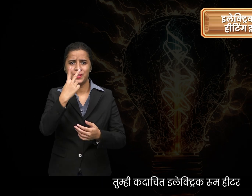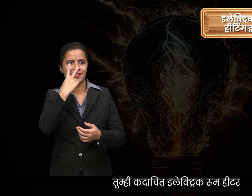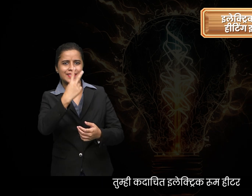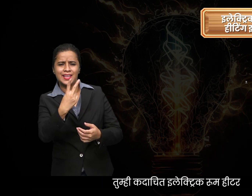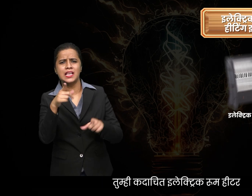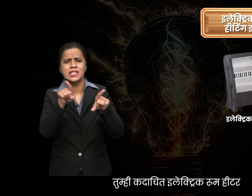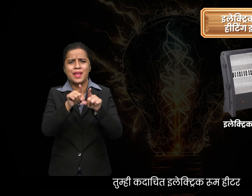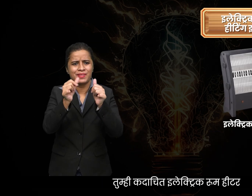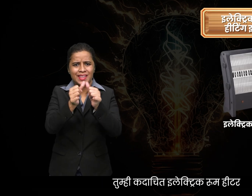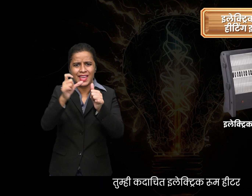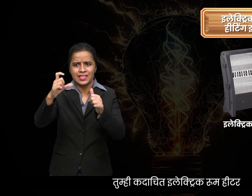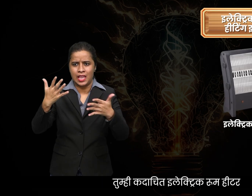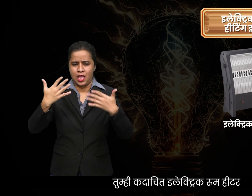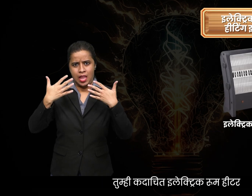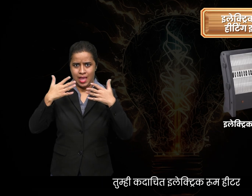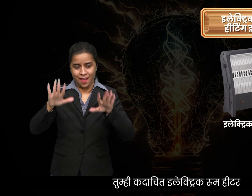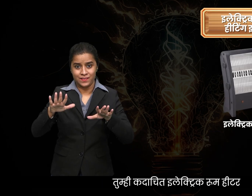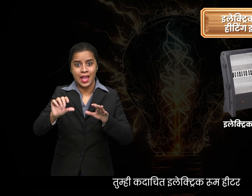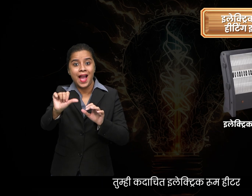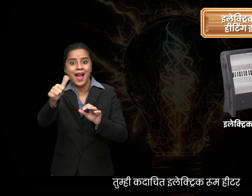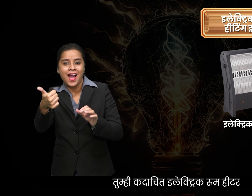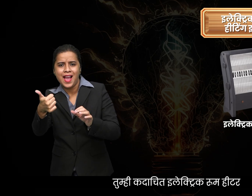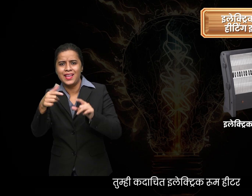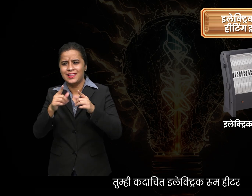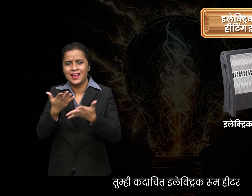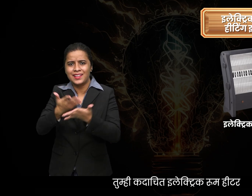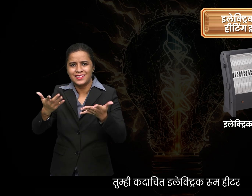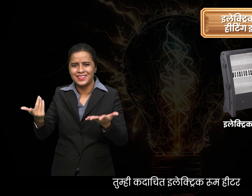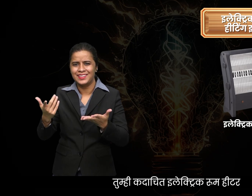तुम्ही कदाचित इलेक्ट्रिक रूम हीटर